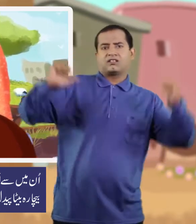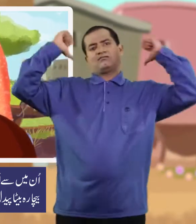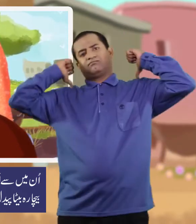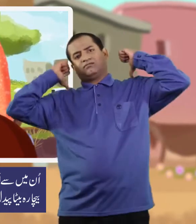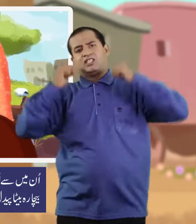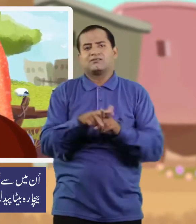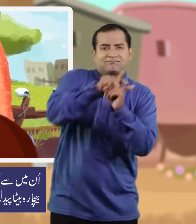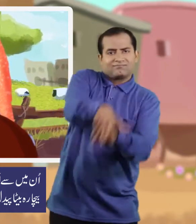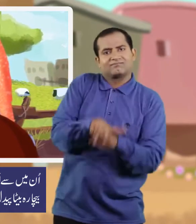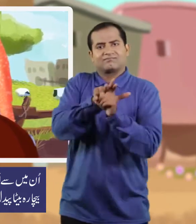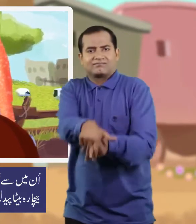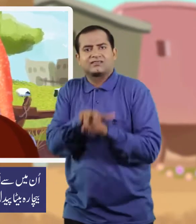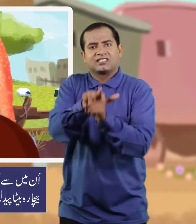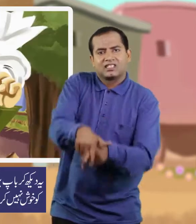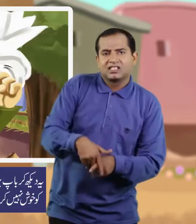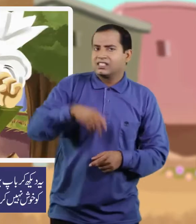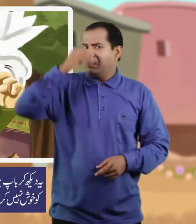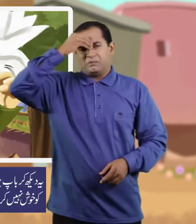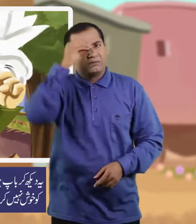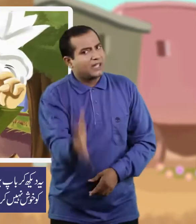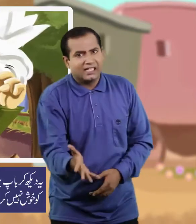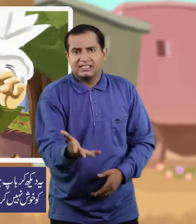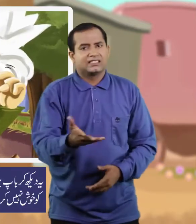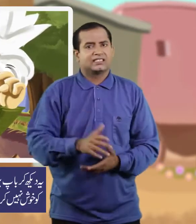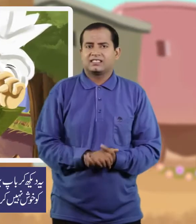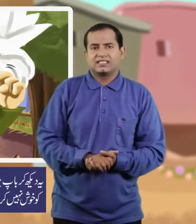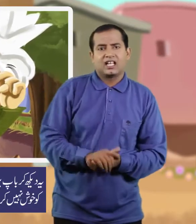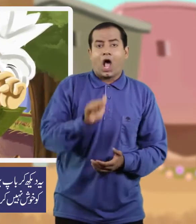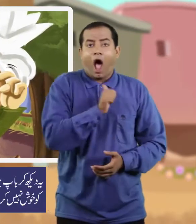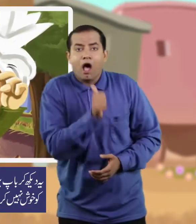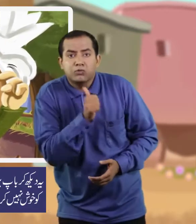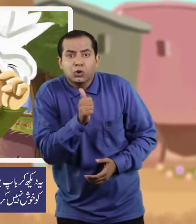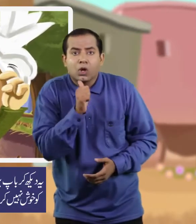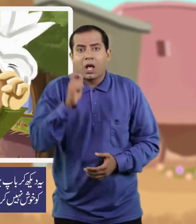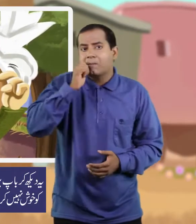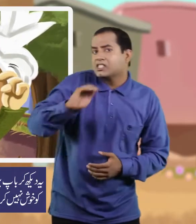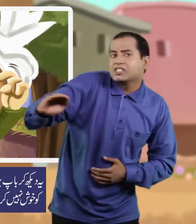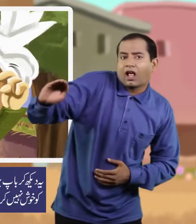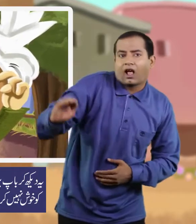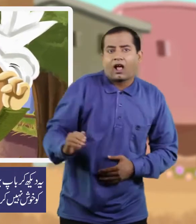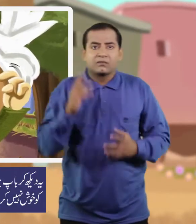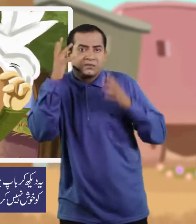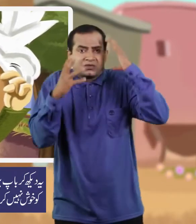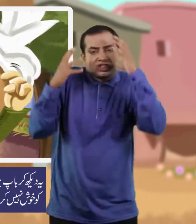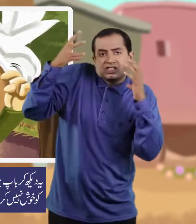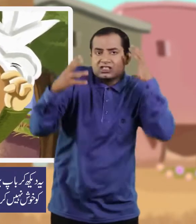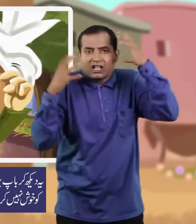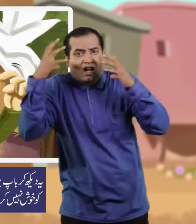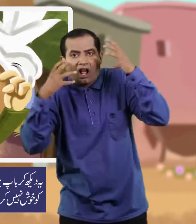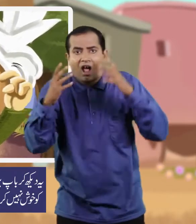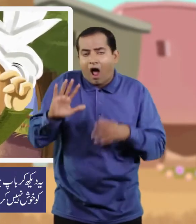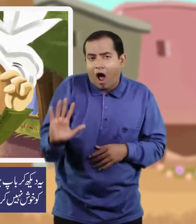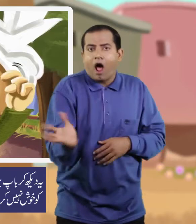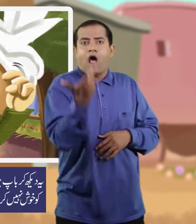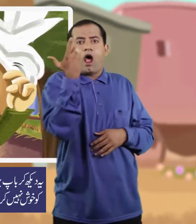घदे पर सवार है. ये देखकर बाप परिशान हो गया. वो सोचने लगा कि वो जो भी